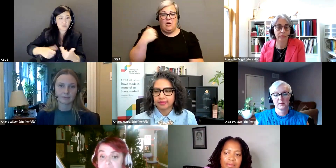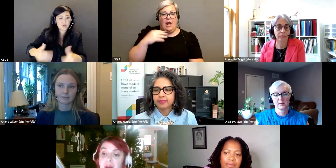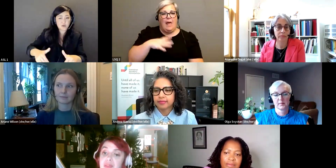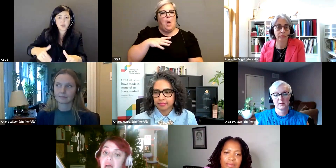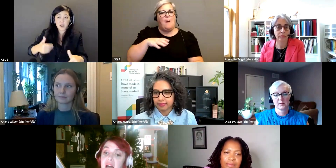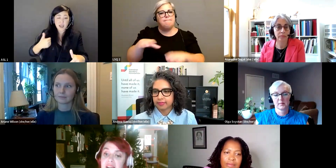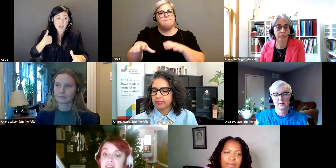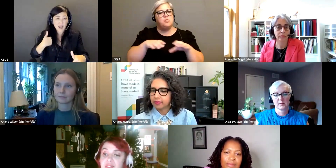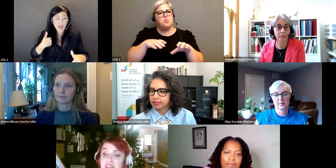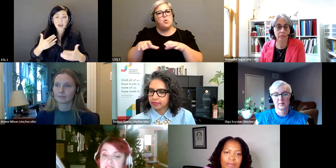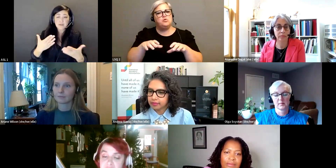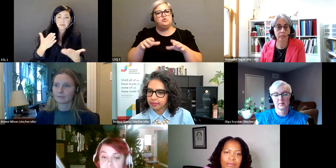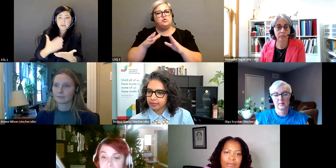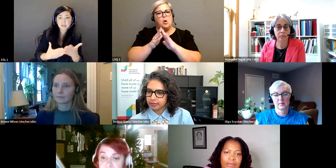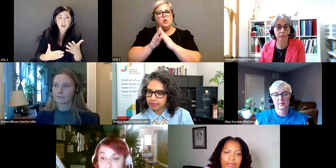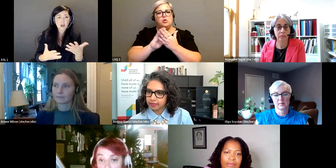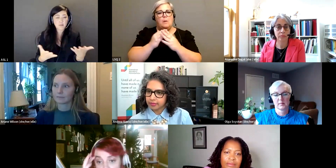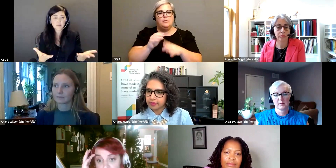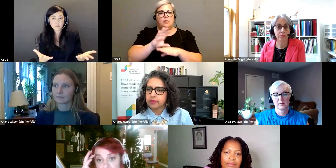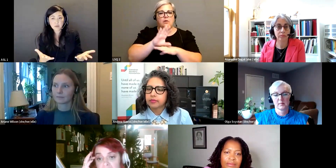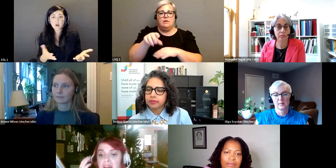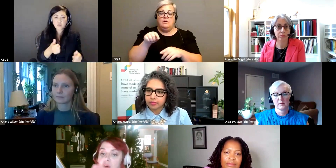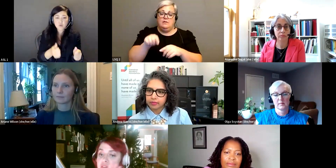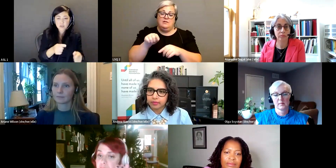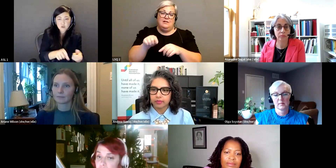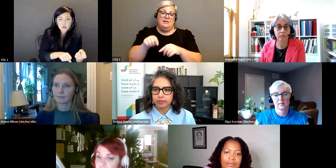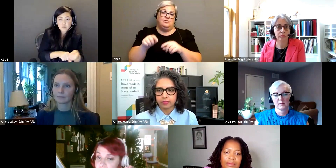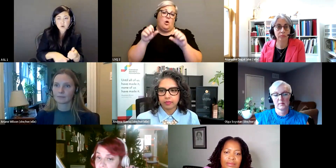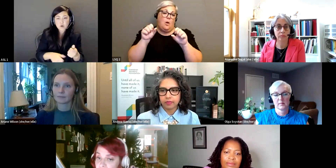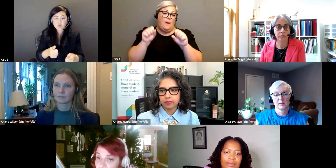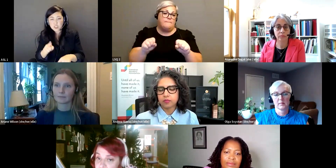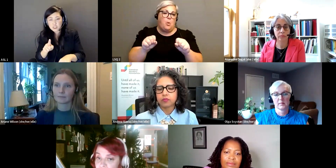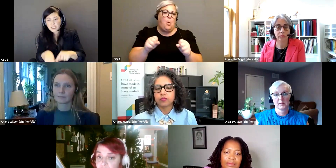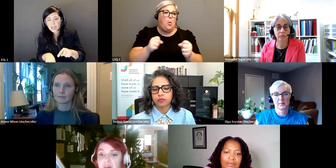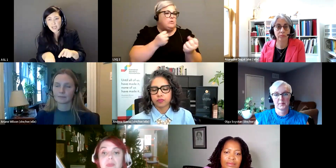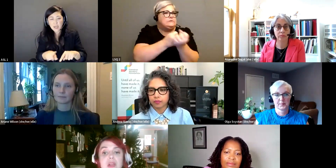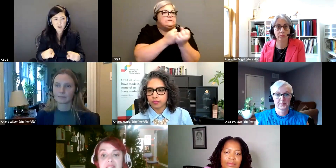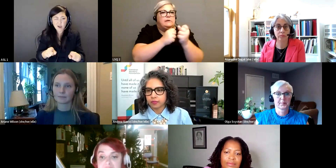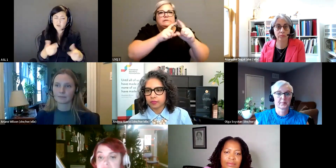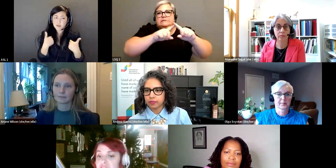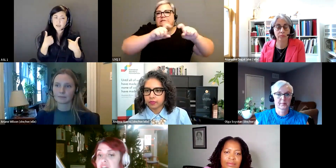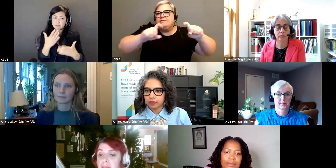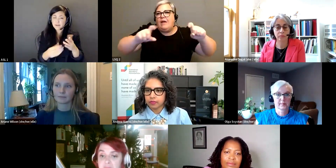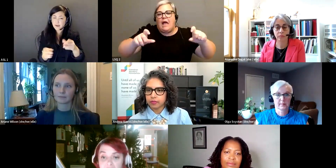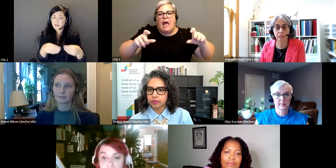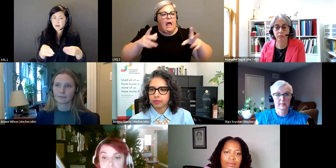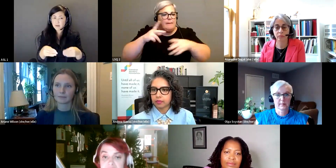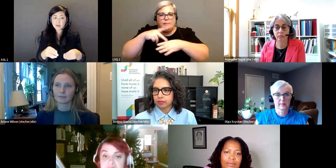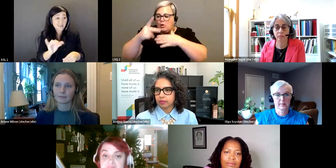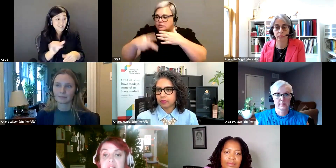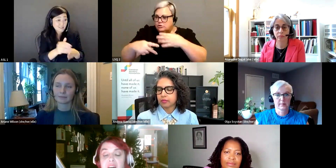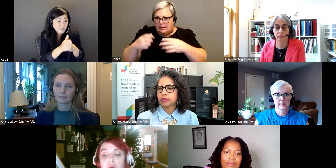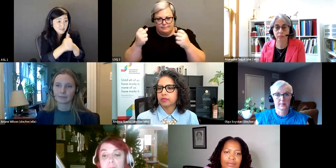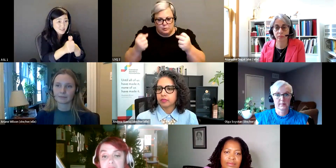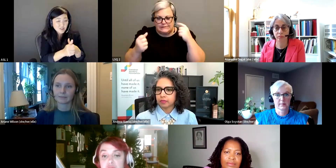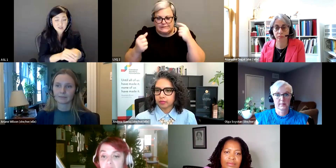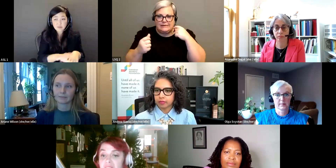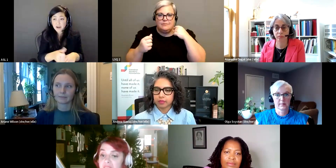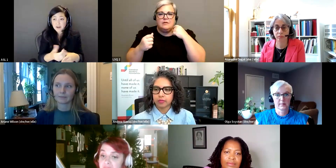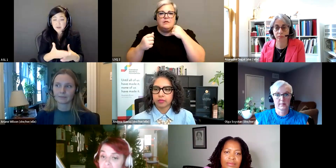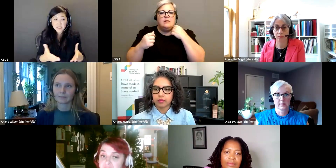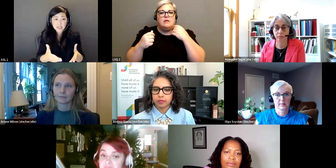bourses communautaires qui sont très flexibles, qui peuvent soutenir différents types de projets. Évidemment,